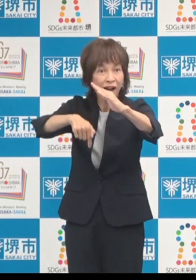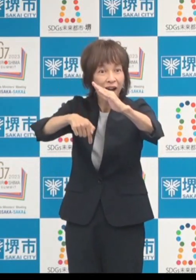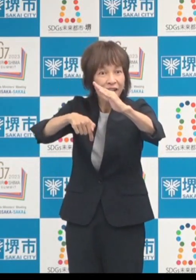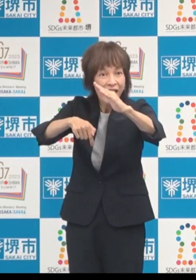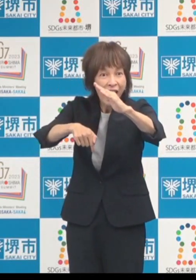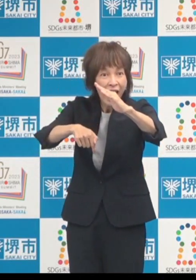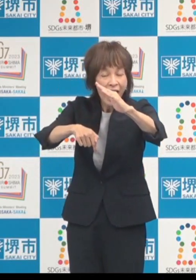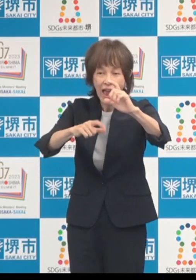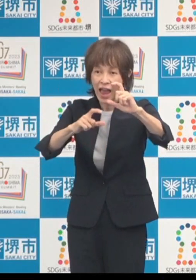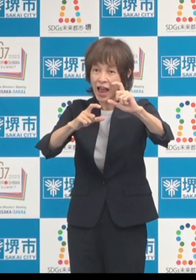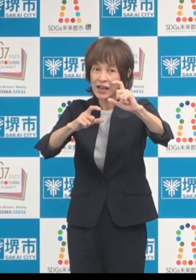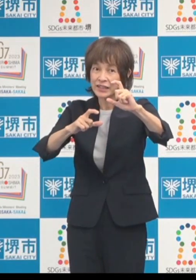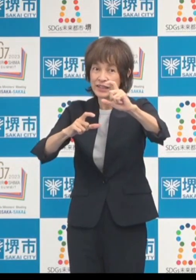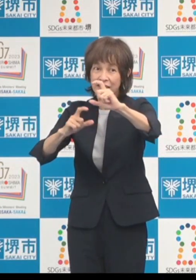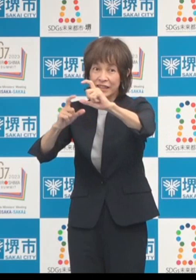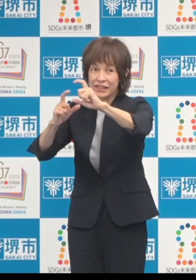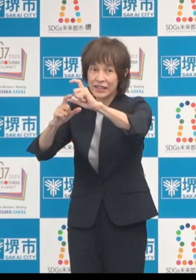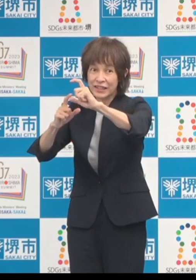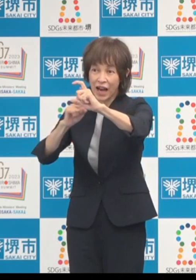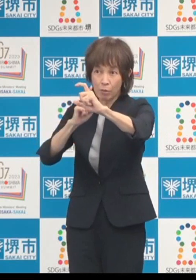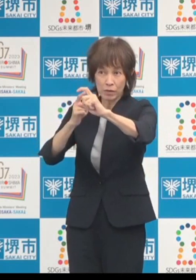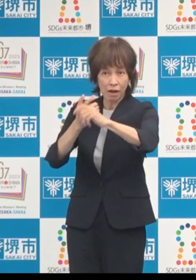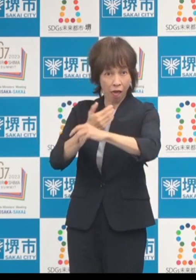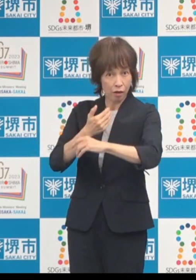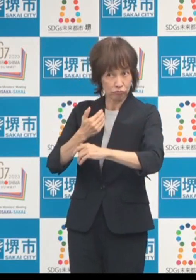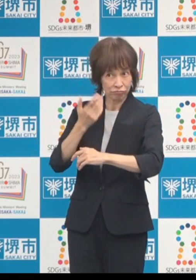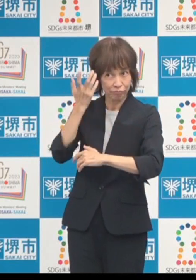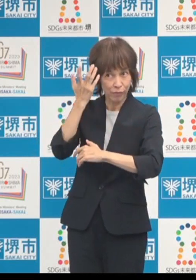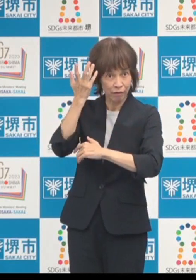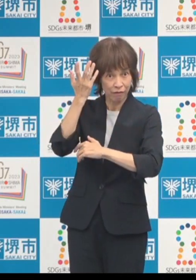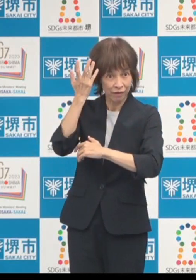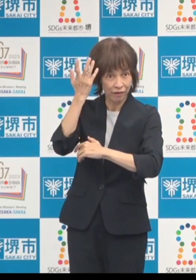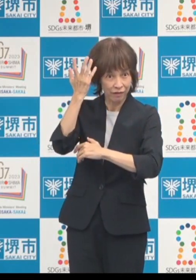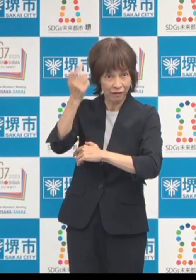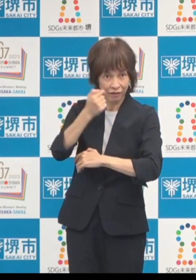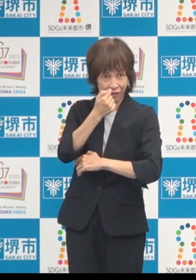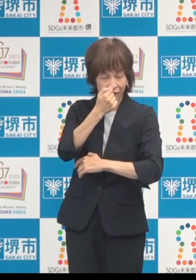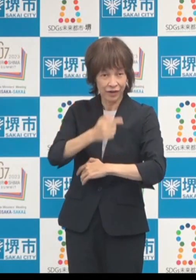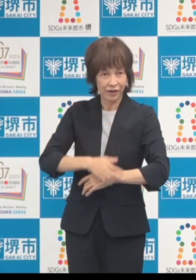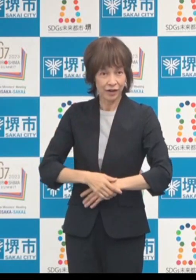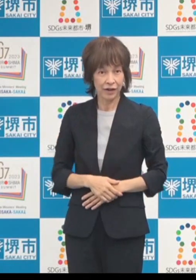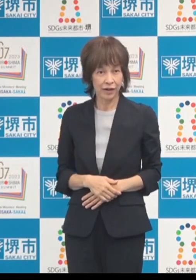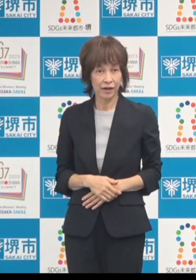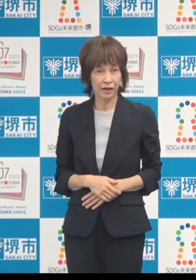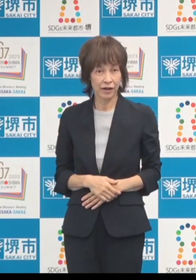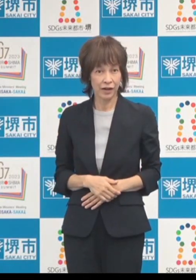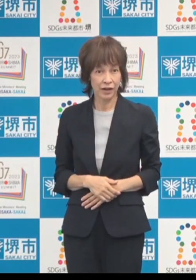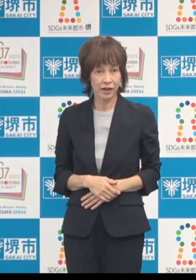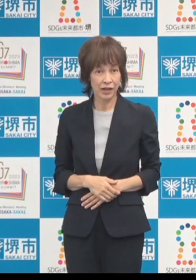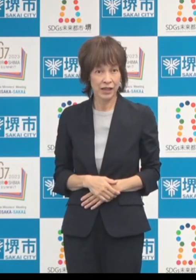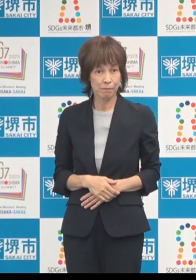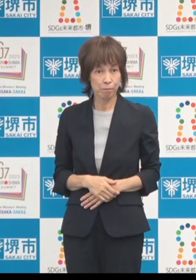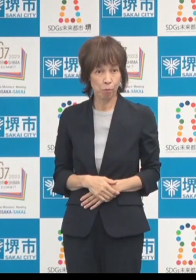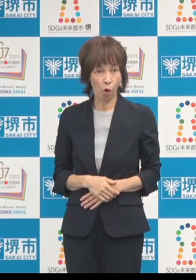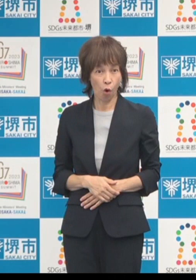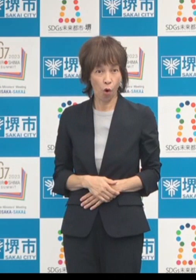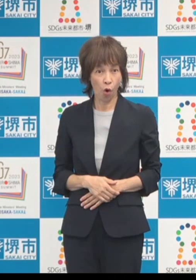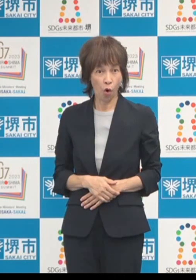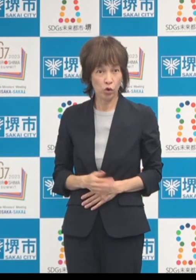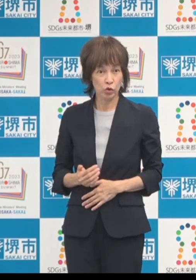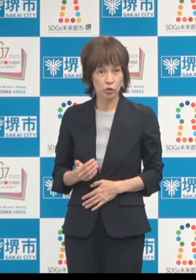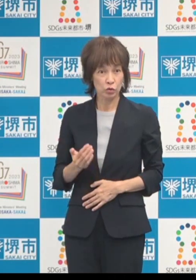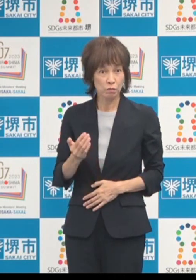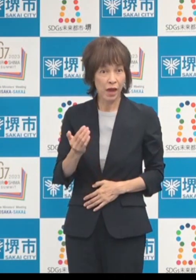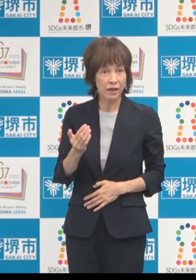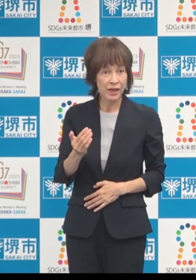見られるんではないかなという推測は成り立ったんですけども、この一歩進めてこの